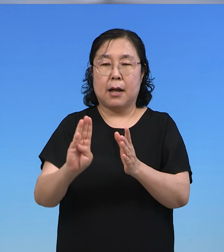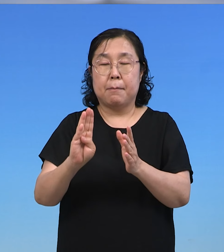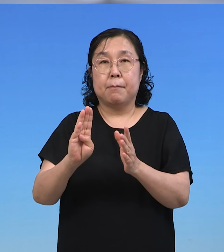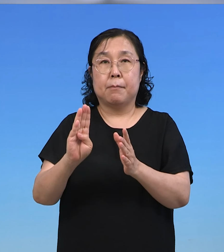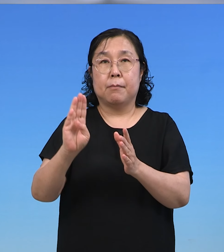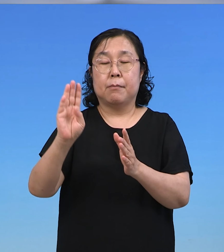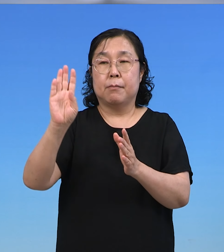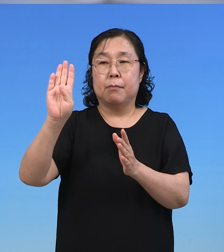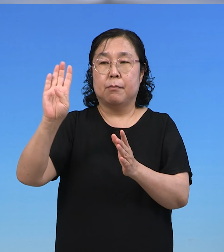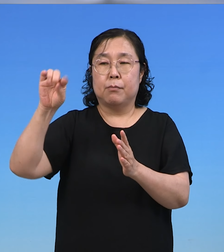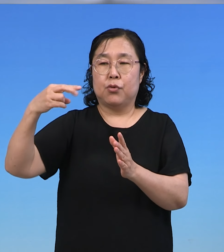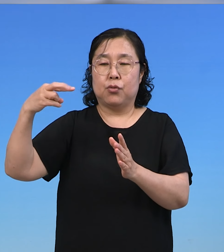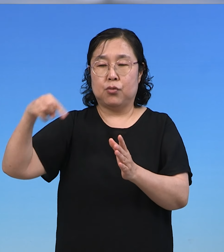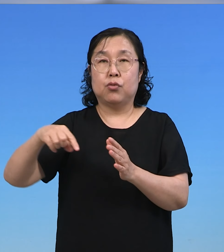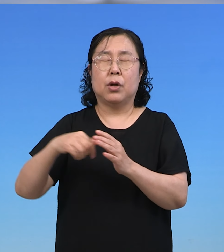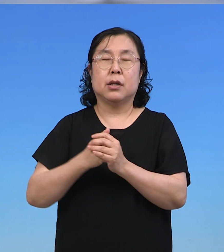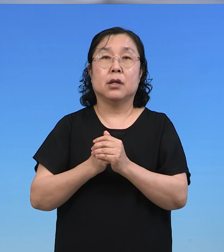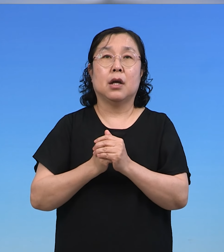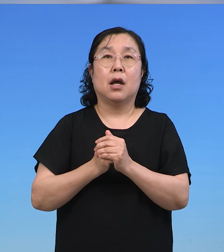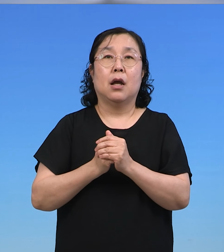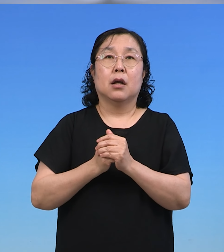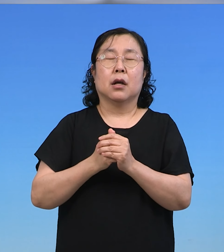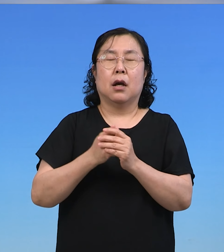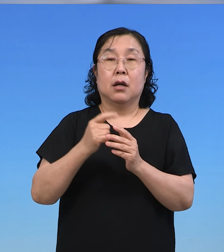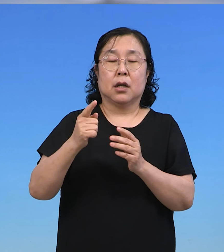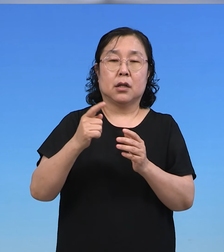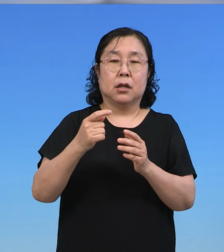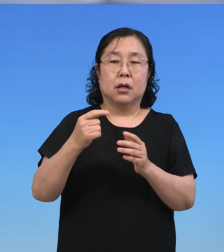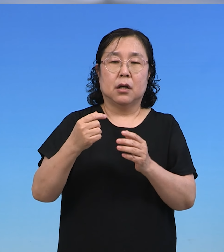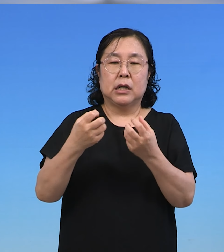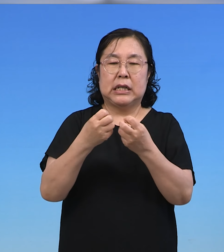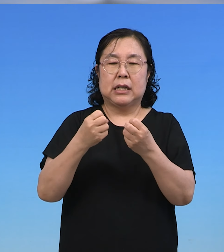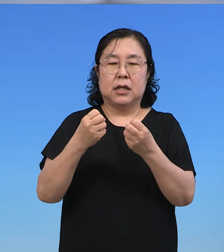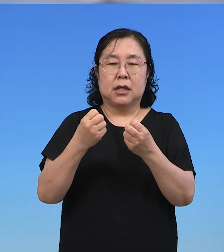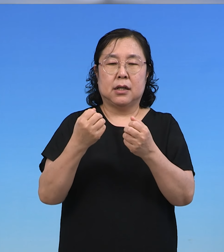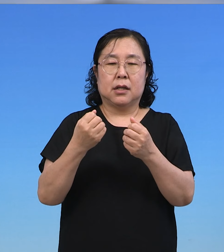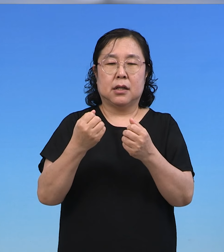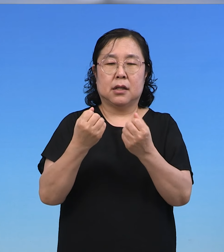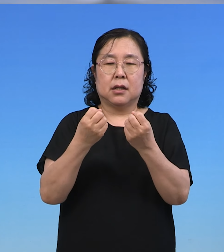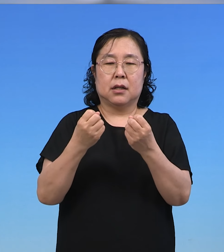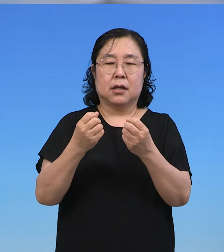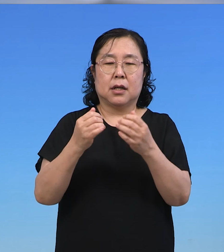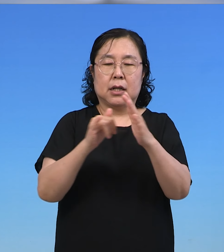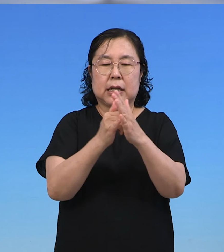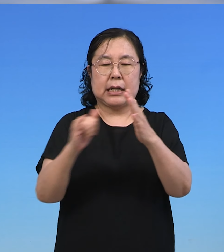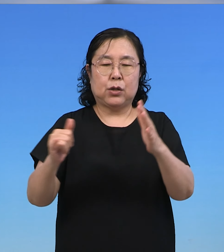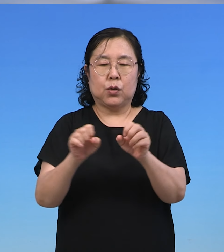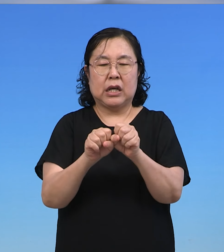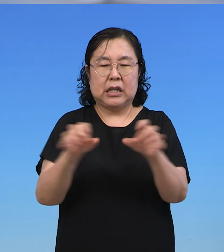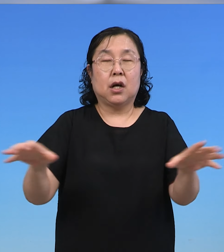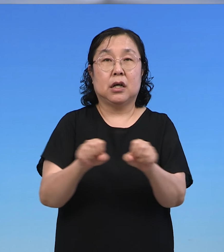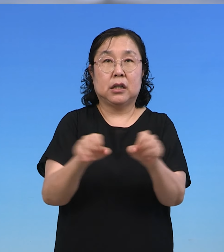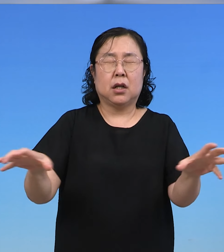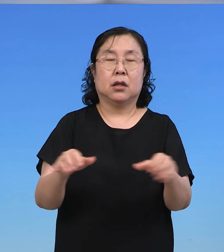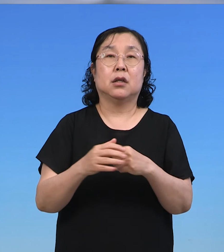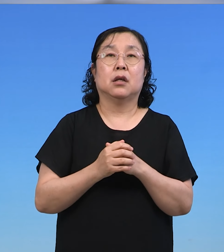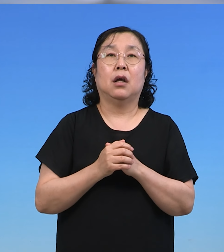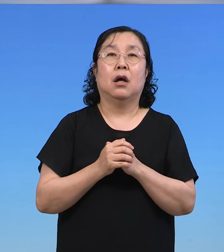않아. 그래서 이제 아버지가 딸 찾으러 가고 뭐 그러다가 이제 그 미군이 제공하는 군함이